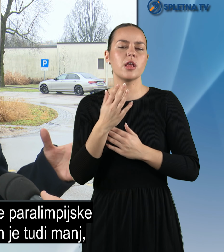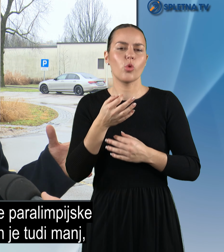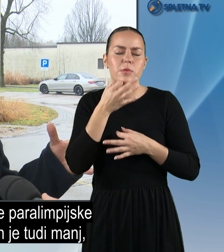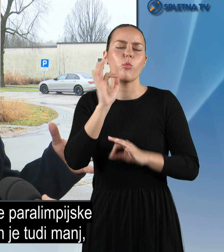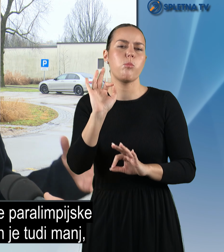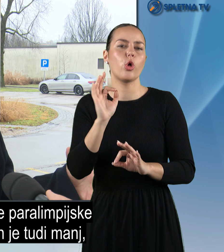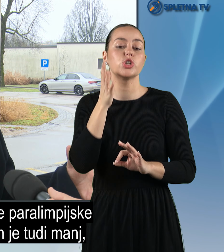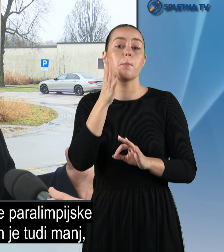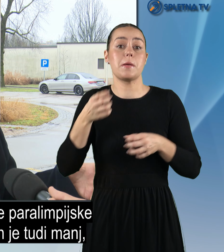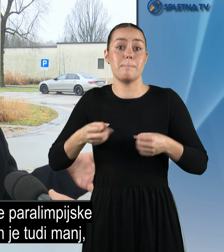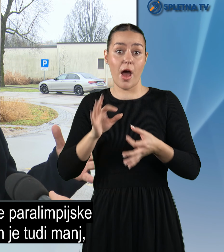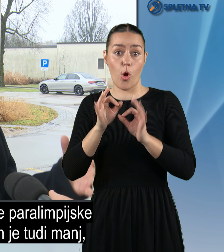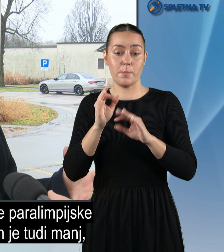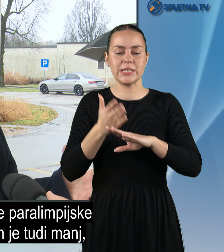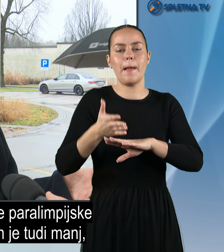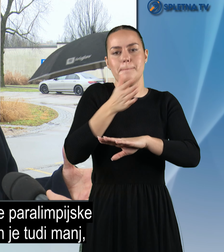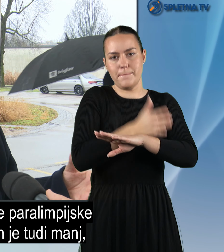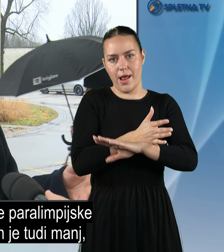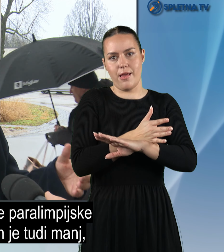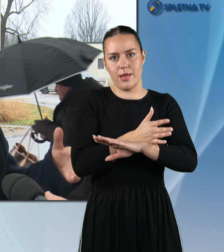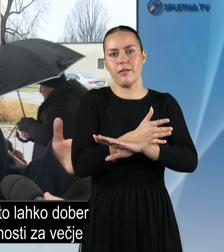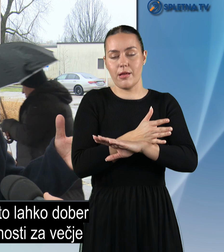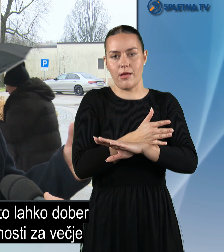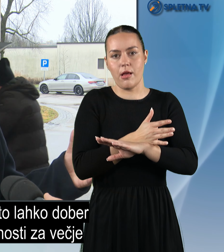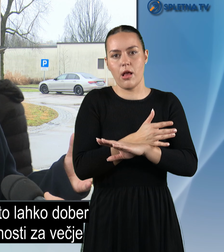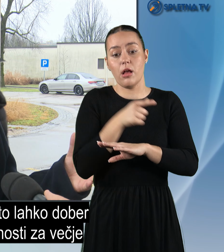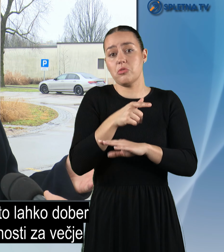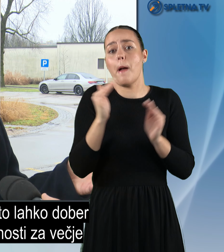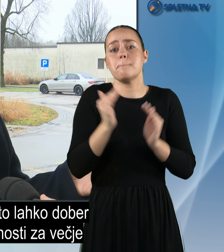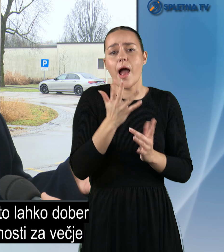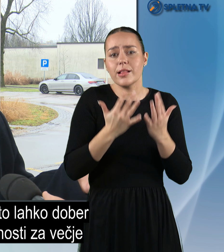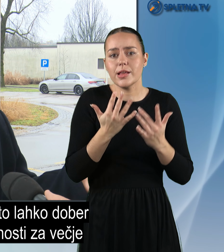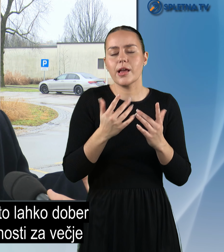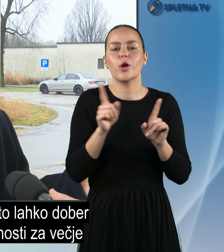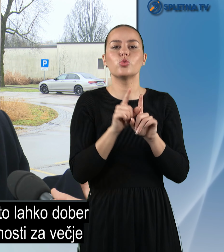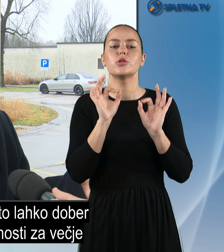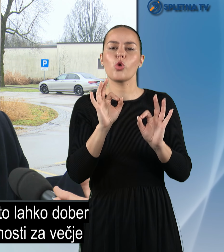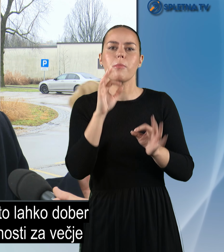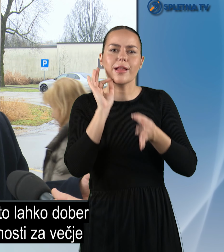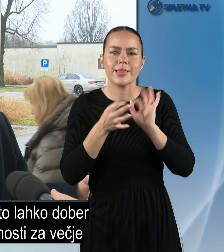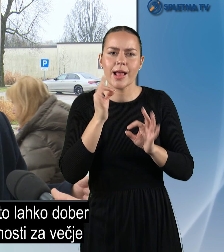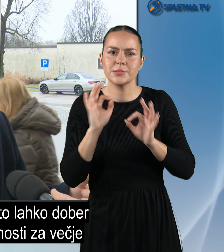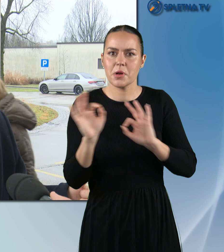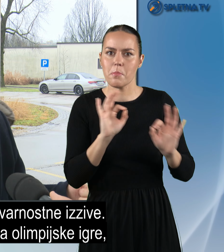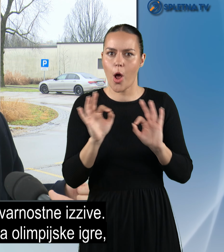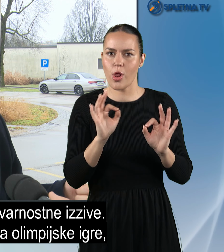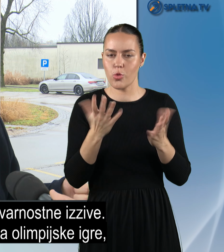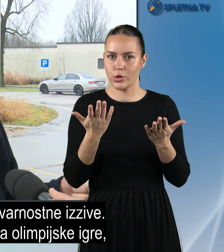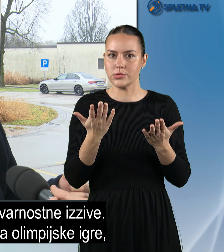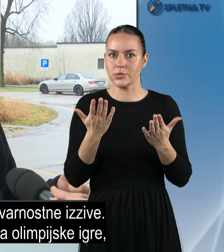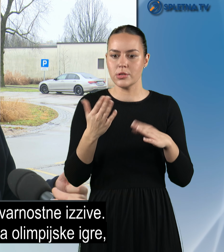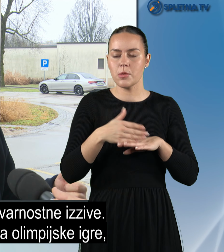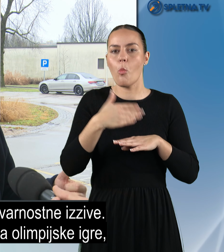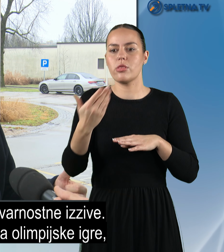bi bile paraolimpijske igre prej, tudi manj je teh, mogoče bi bilo tudi en dober test pripravljenosti za potem še bistveno